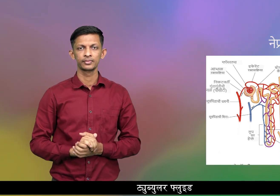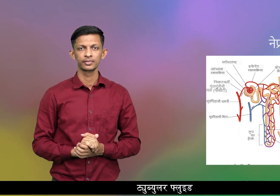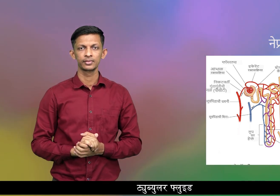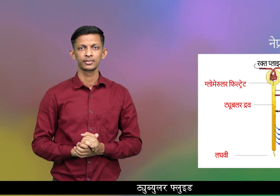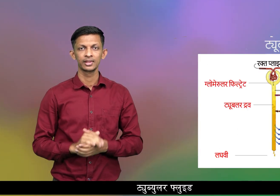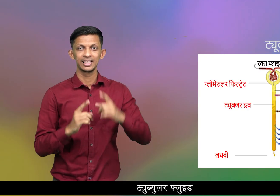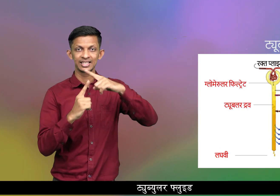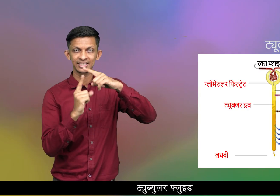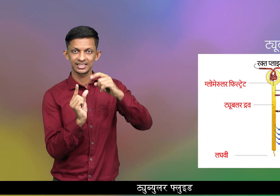ट्यूब्युलर फ्लुइड,